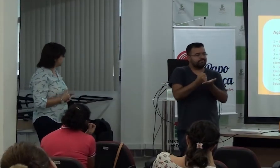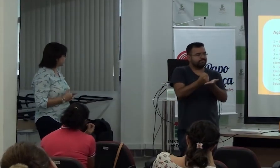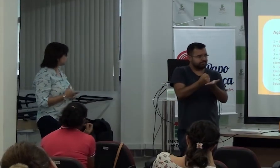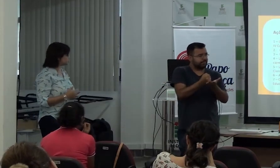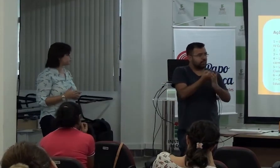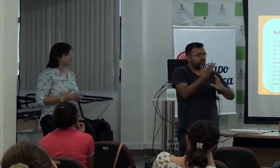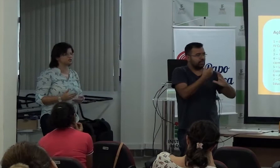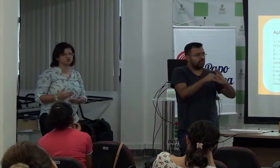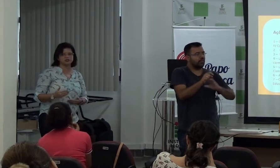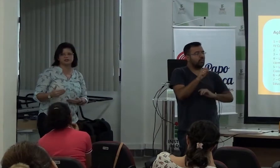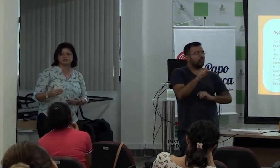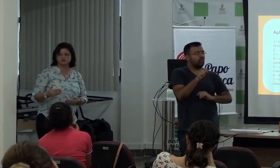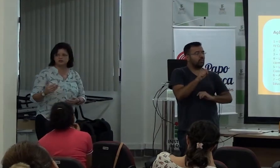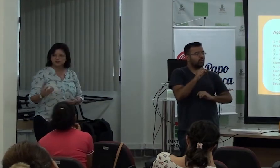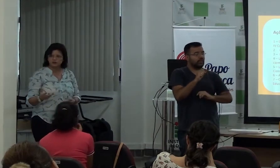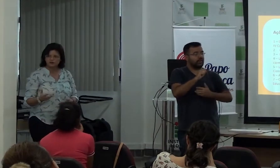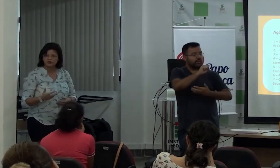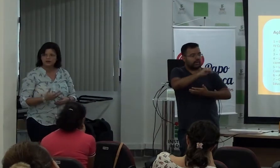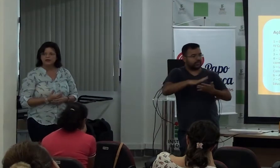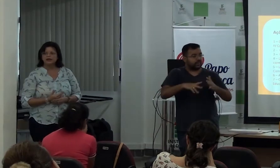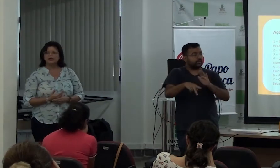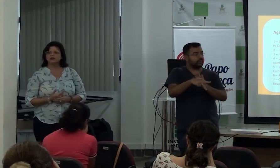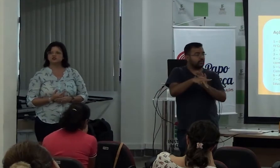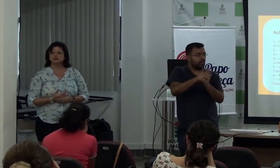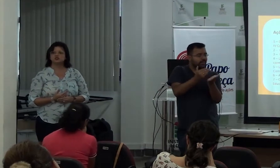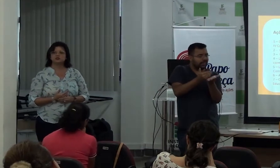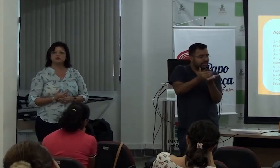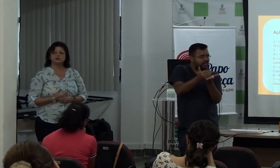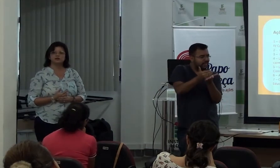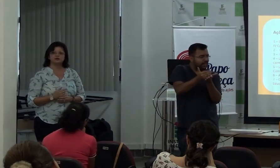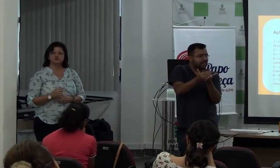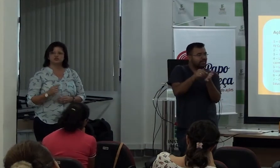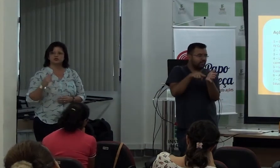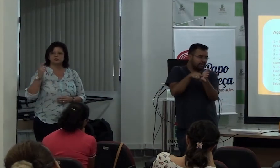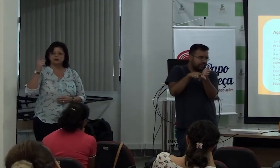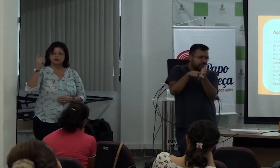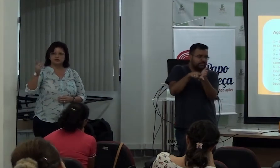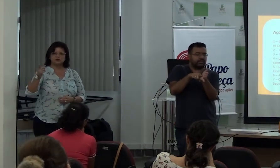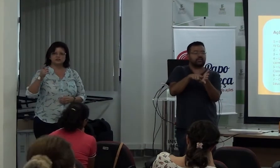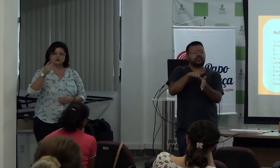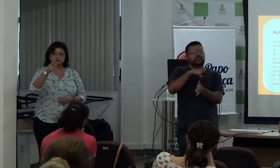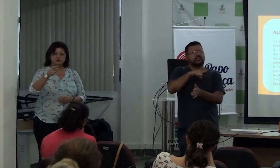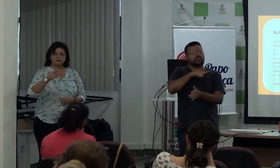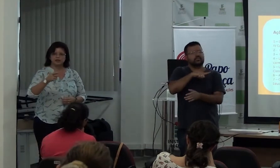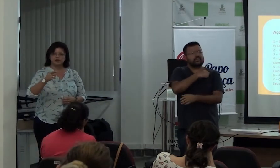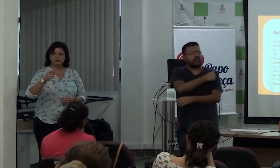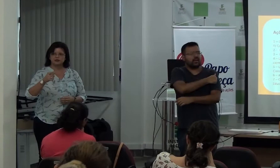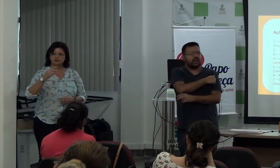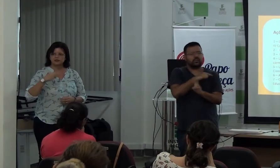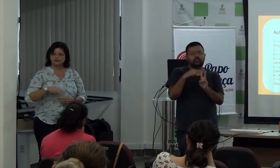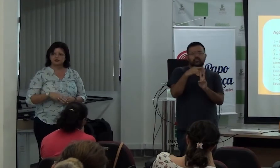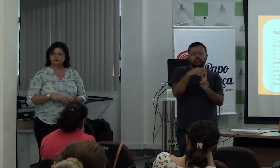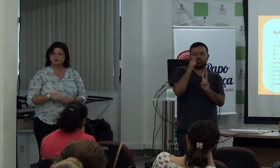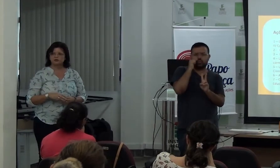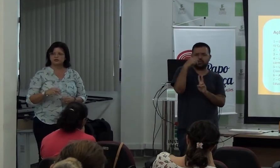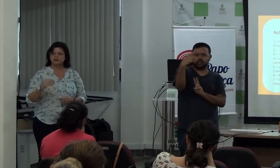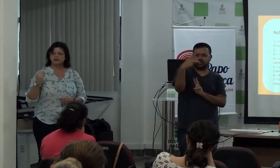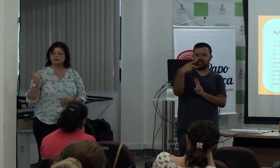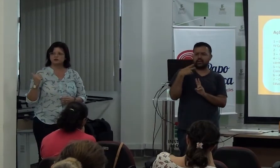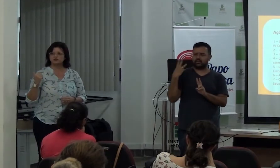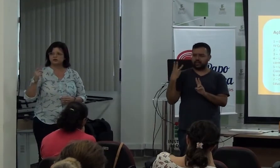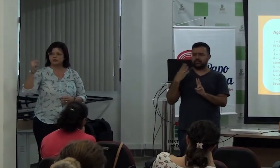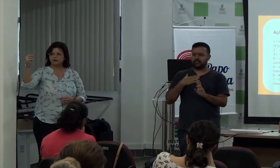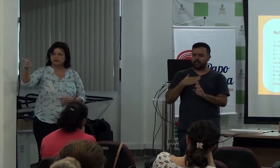CEFOR deu às atividades de iniciação científica. A gente, se eu não me engano, a gente tem dois alunos da Maria Alice, três meus,